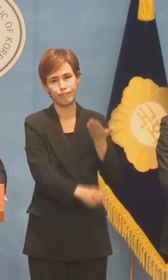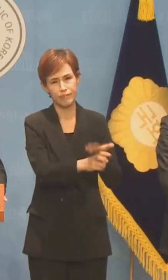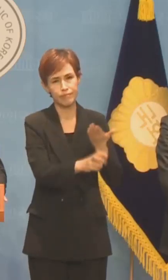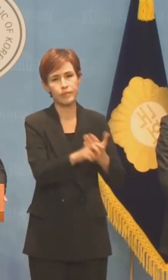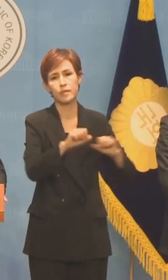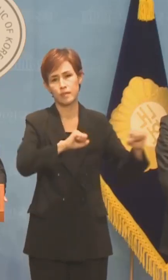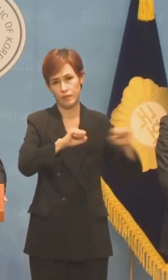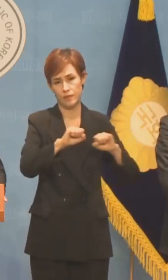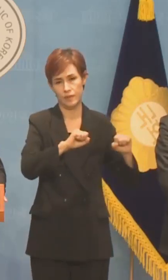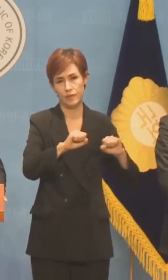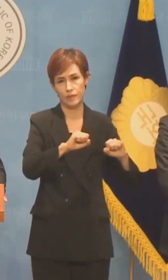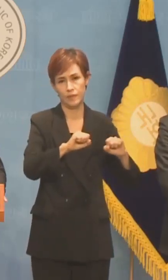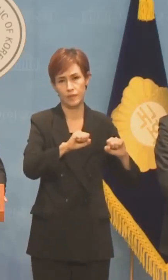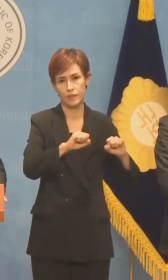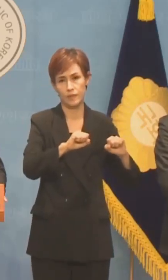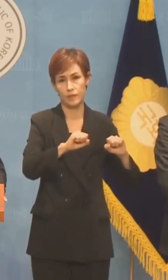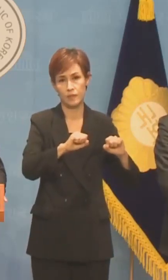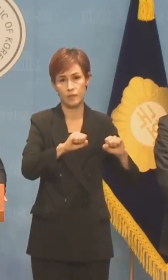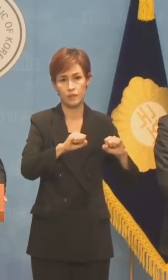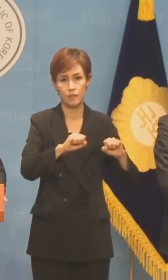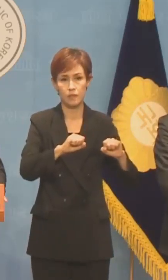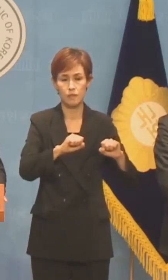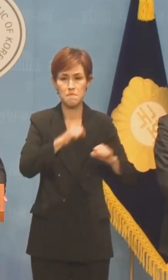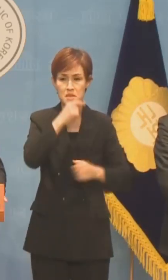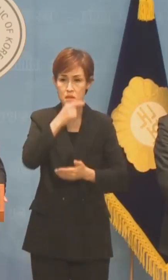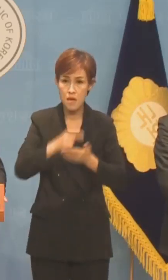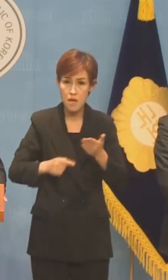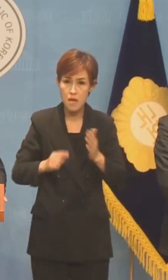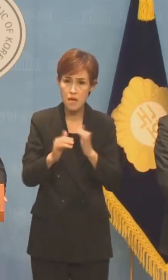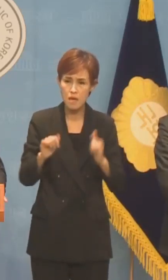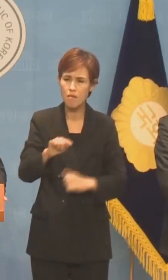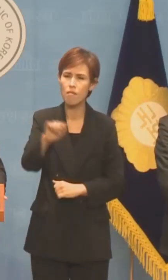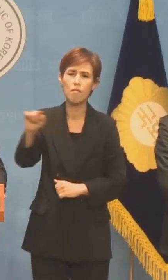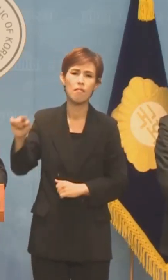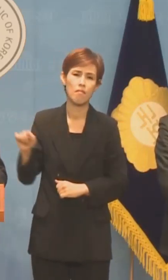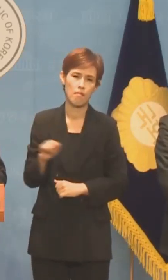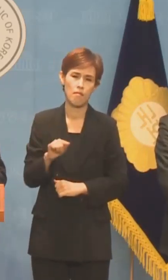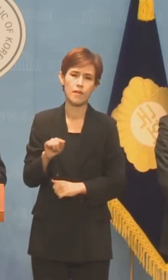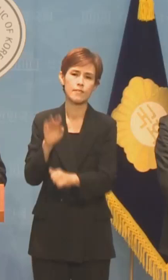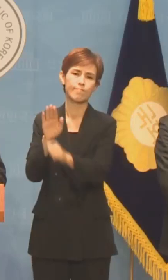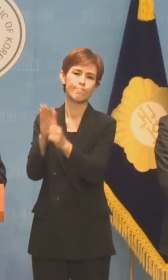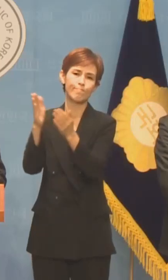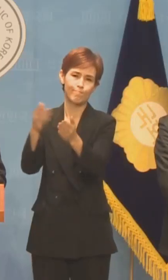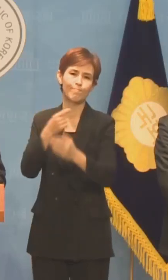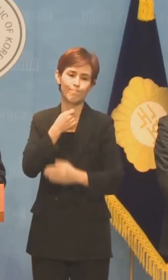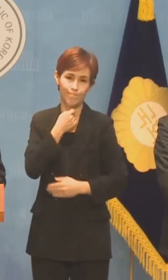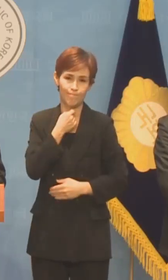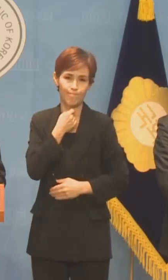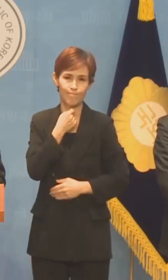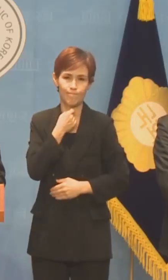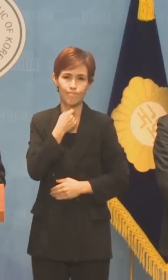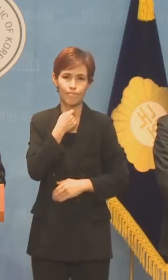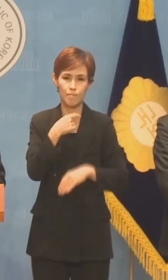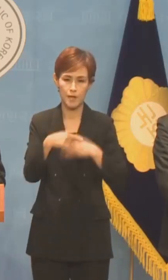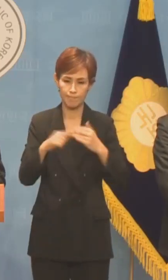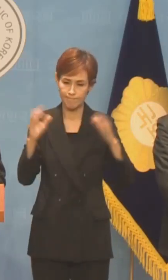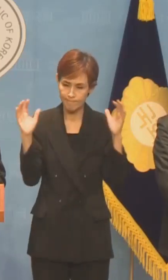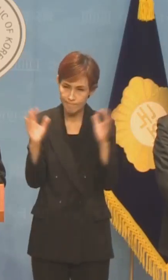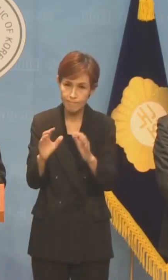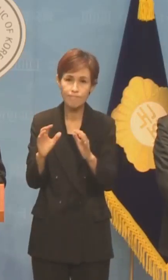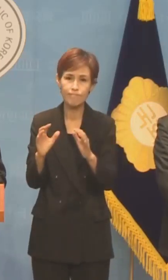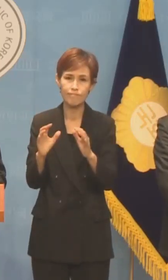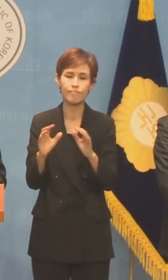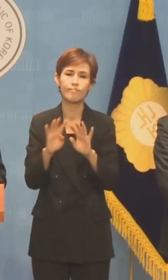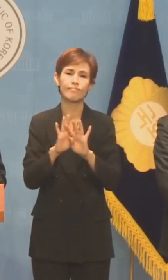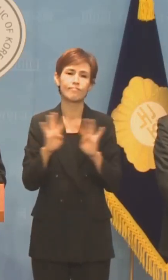행태와 관련해서 이들로부터 피해를 입은 분들을 지원하고자 뜻있는 분들이 이